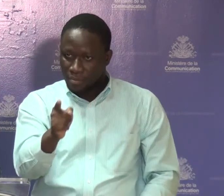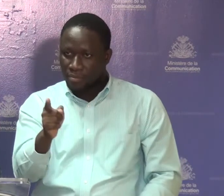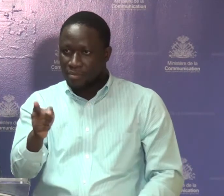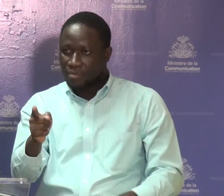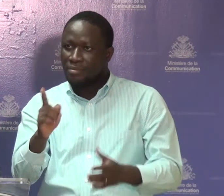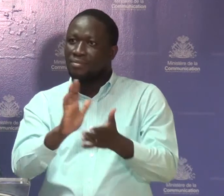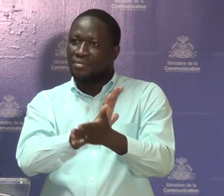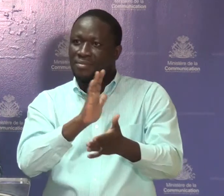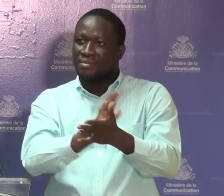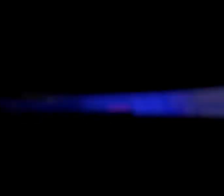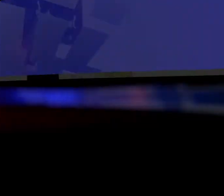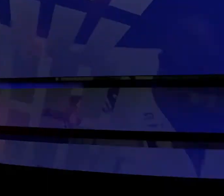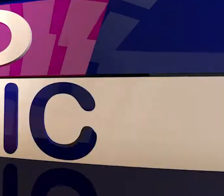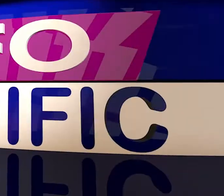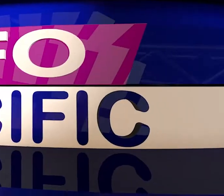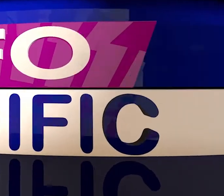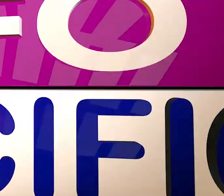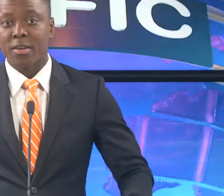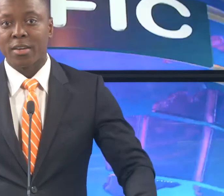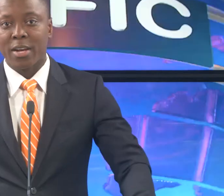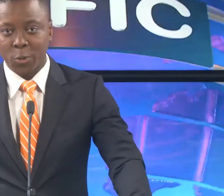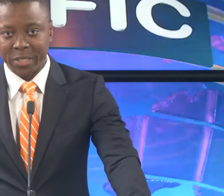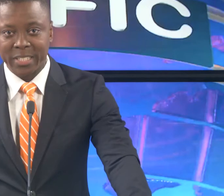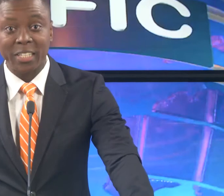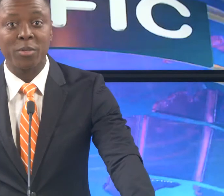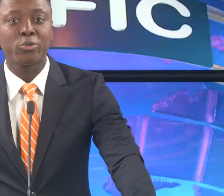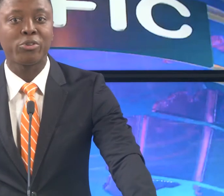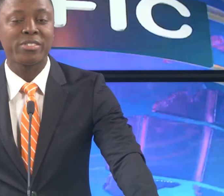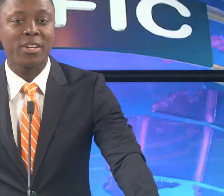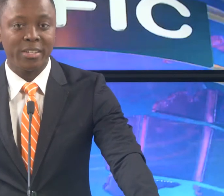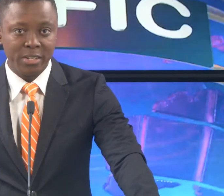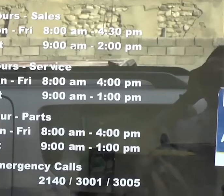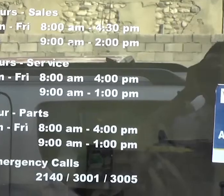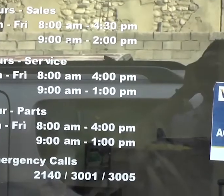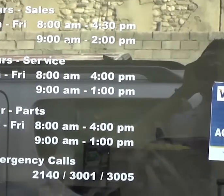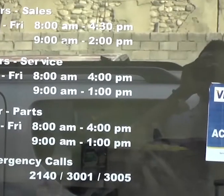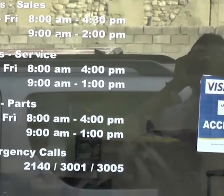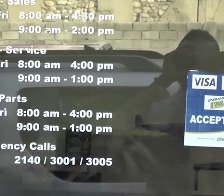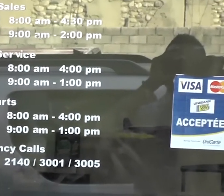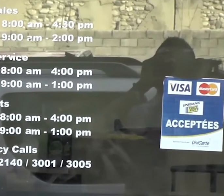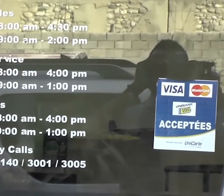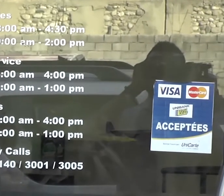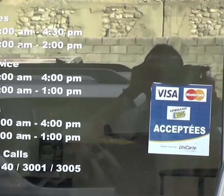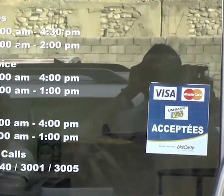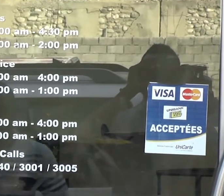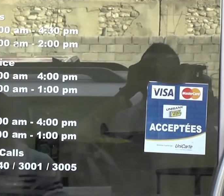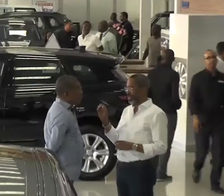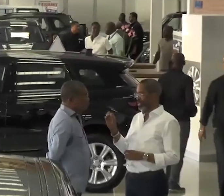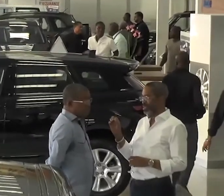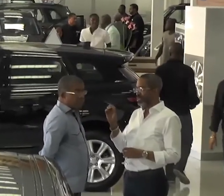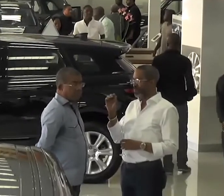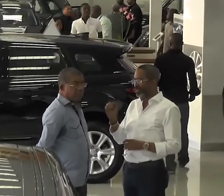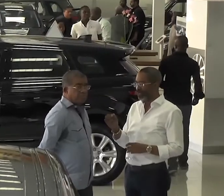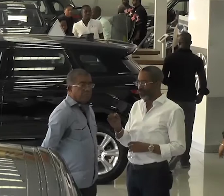étant pièce justificative. La compagnie Caribe Motors SA a inauguré mercredi dans son local situé